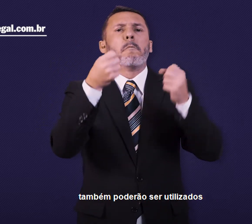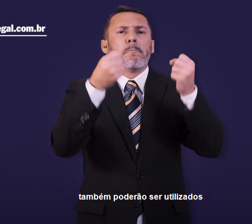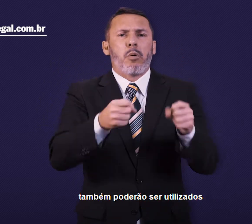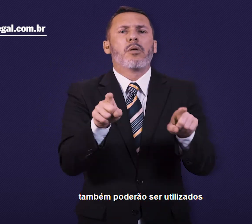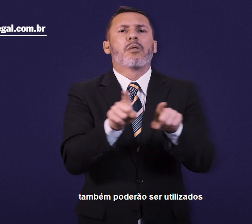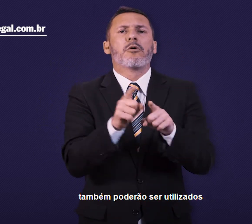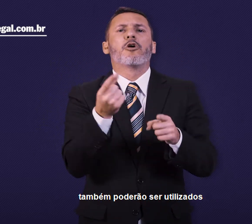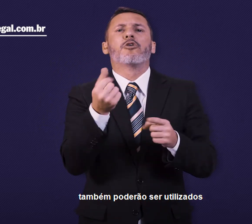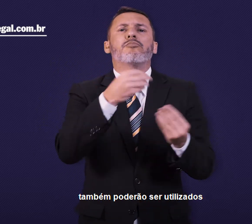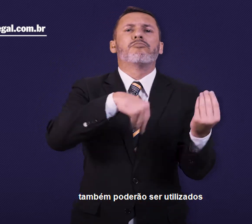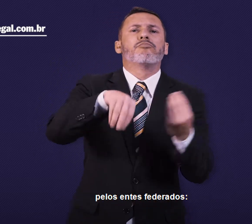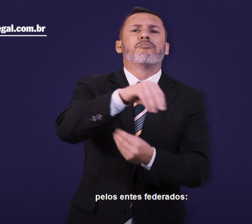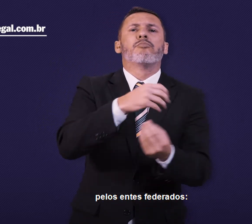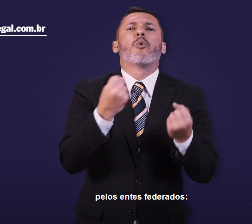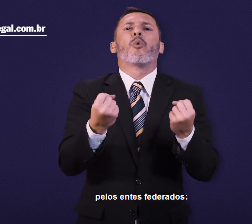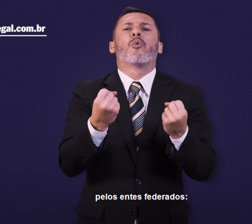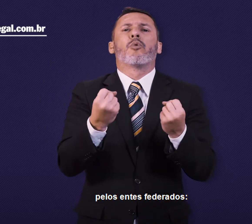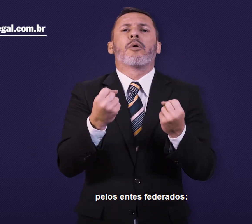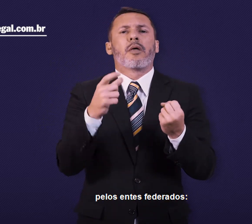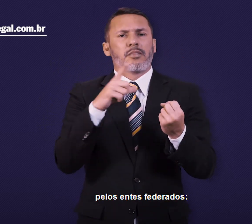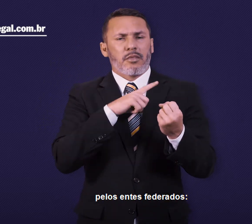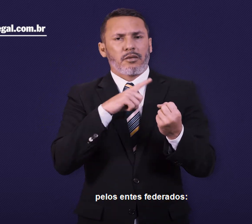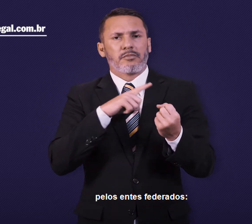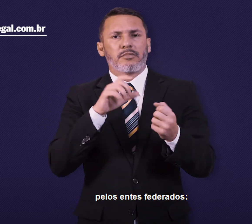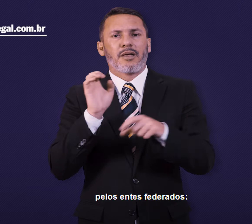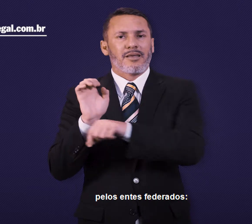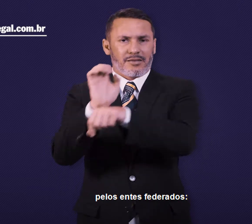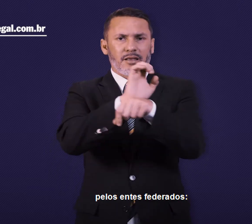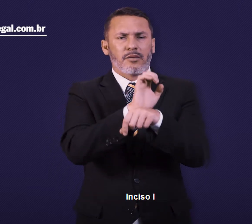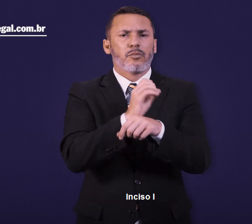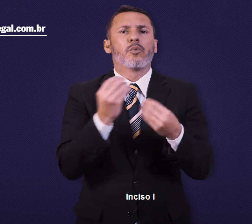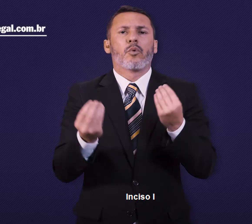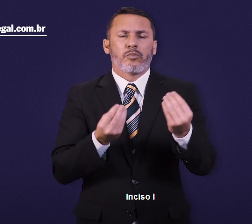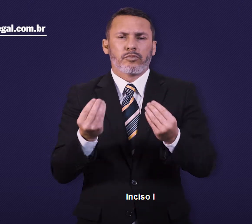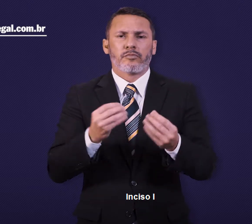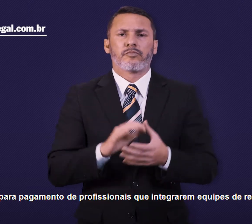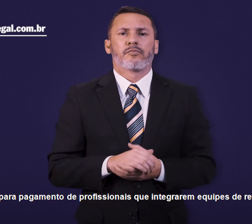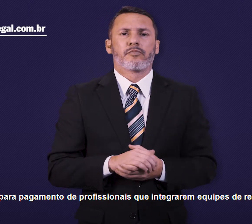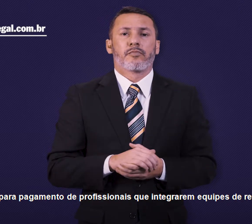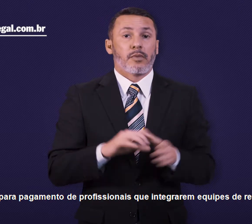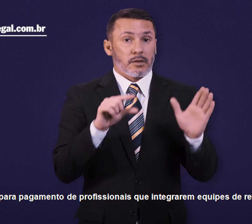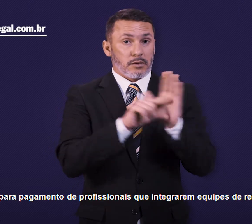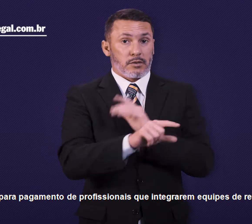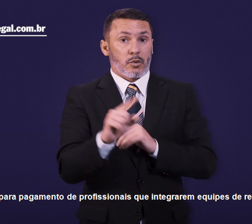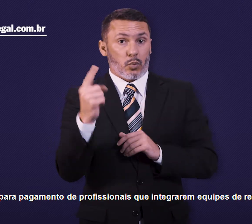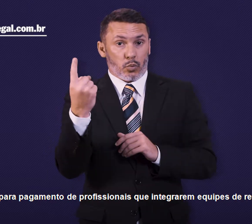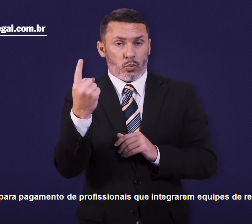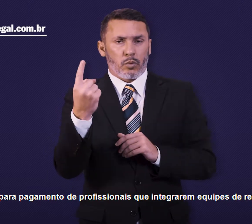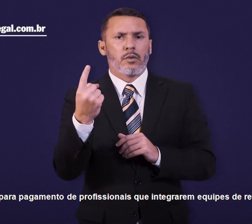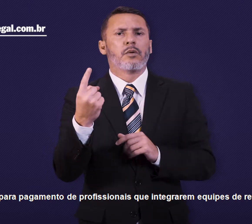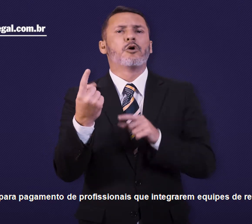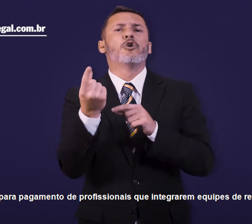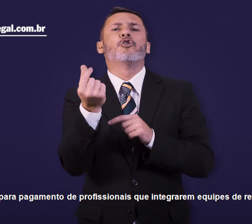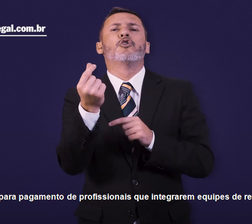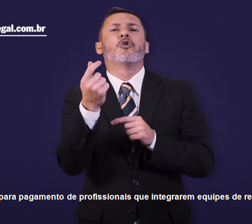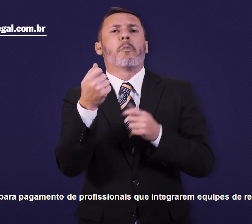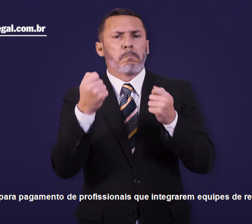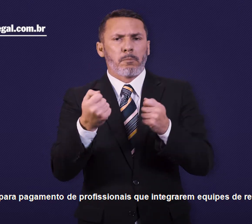poderão ser utilizados pelos entes federados. Inciso 1. Para pagamento de profissionais que integrem equipes